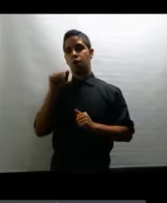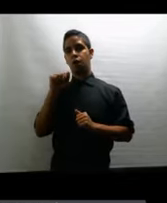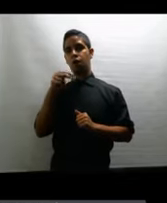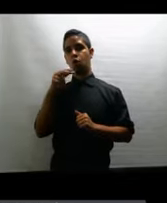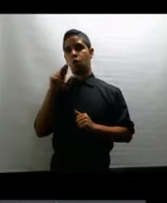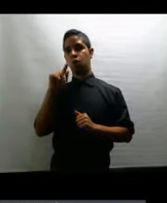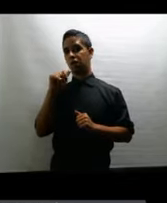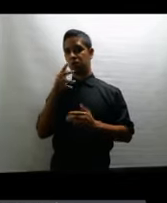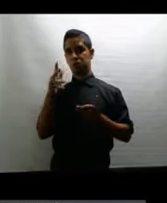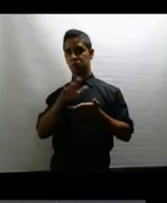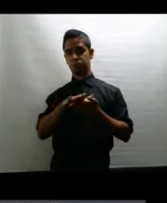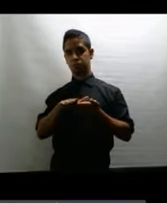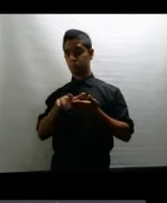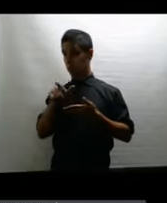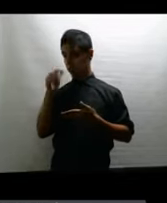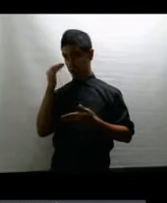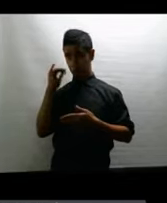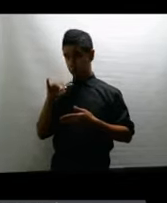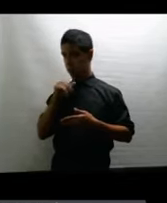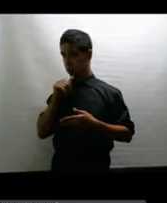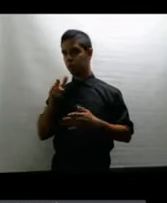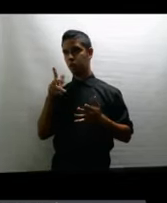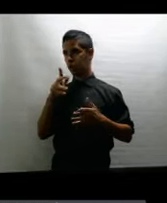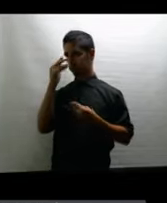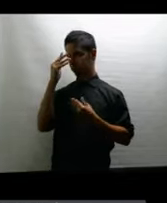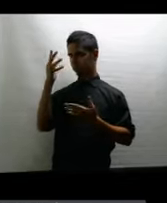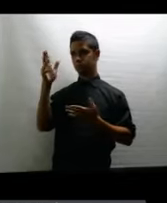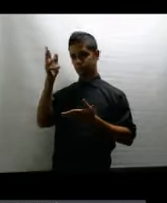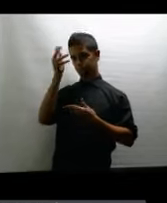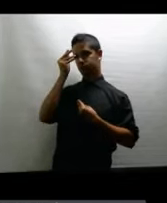parte yo no la sabía. ¿Tú lo sabías? No. Pues ya lo sabes.